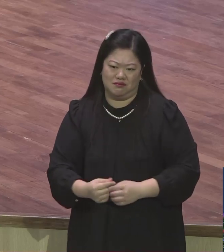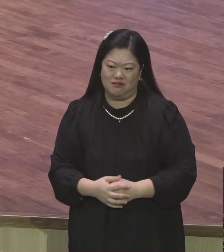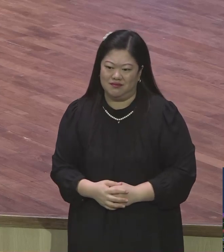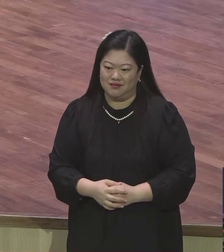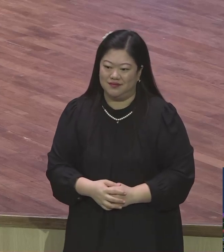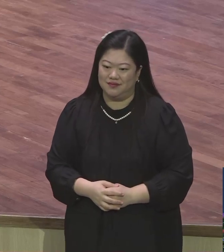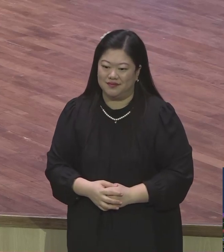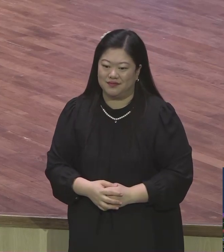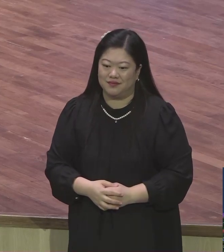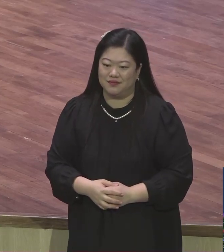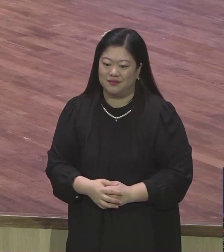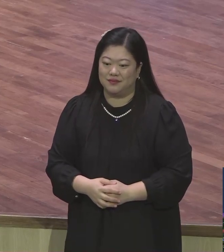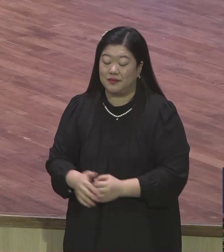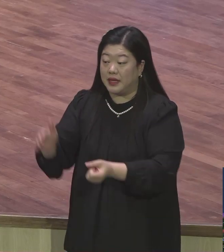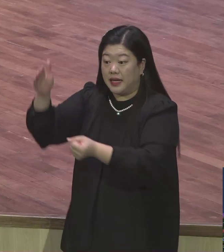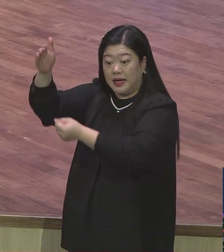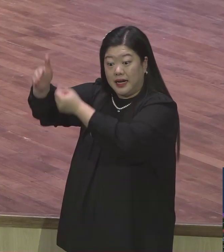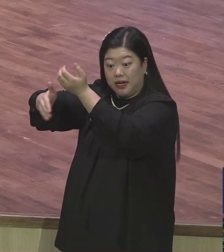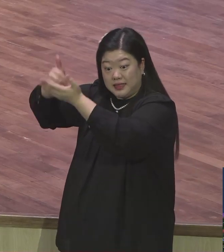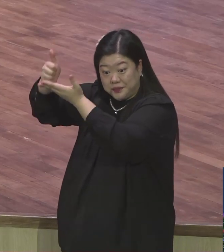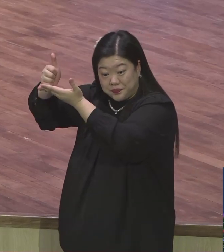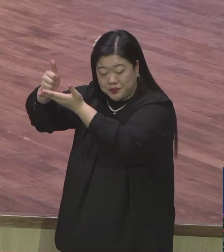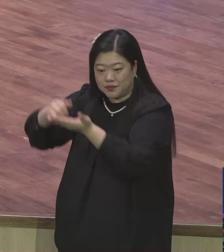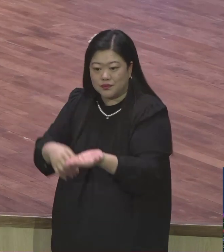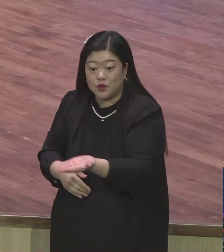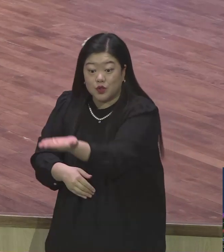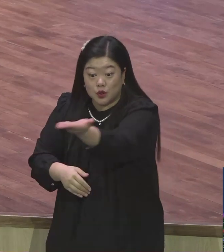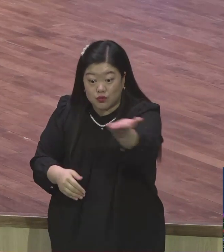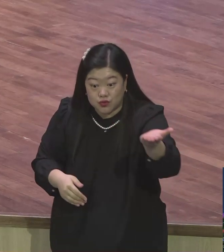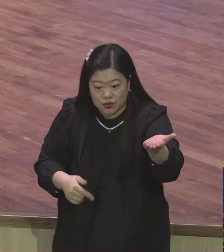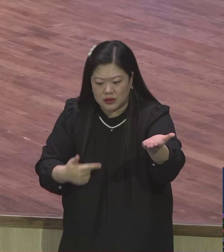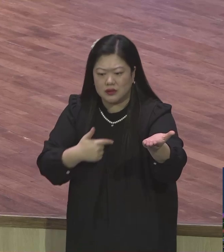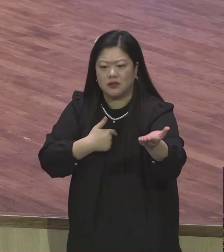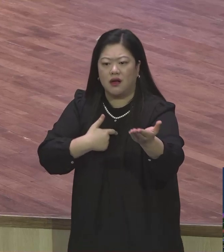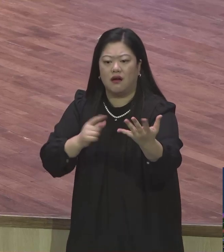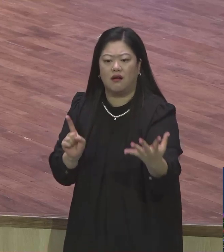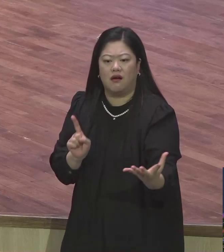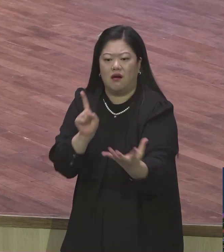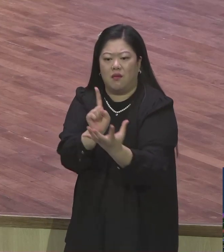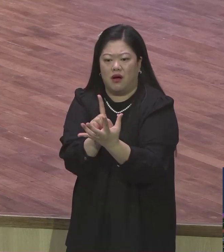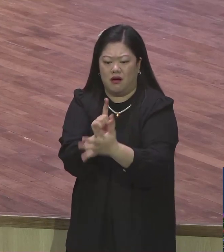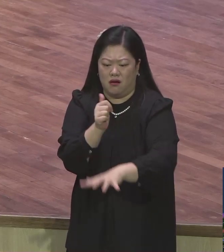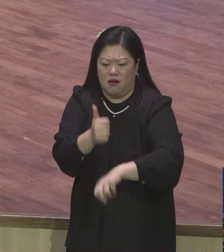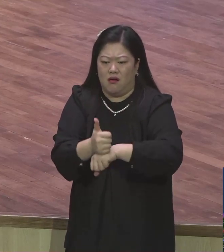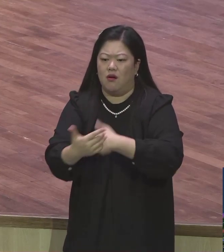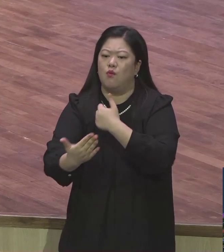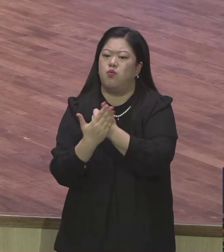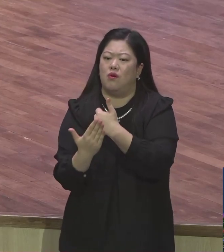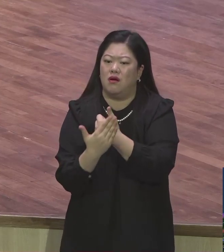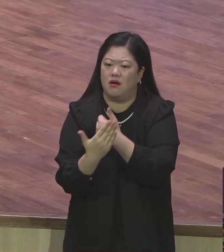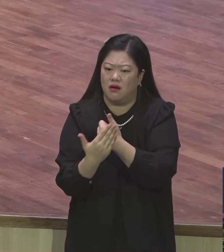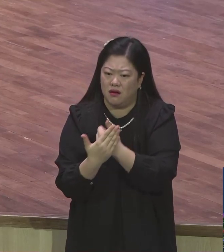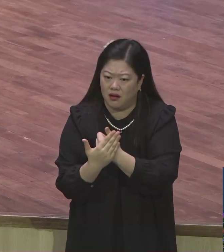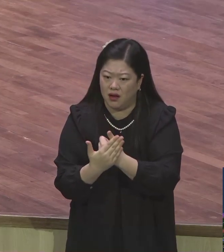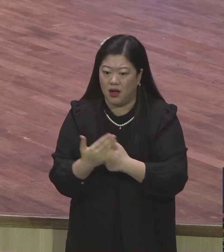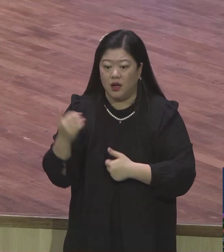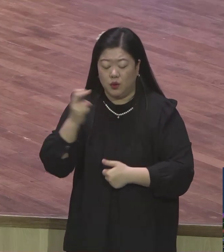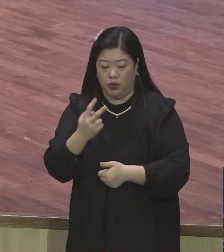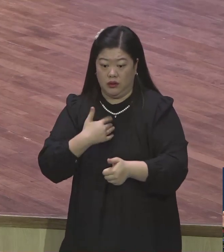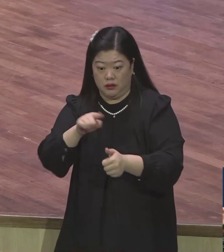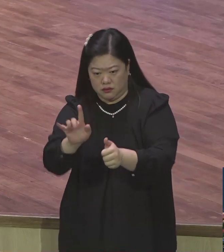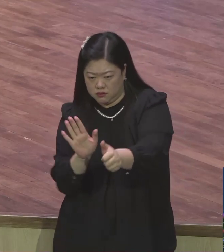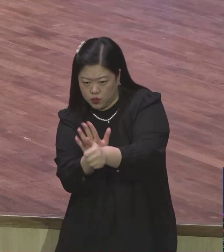저는 하나님께서 예언계 전 성도들을 저희 동역자로 그렇게 붙여 주셔서 함께 지역,